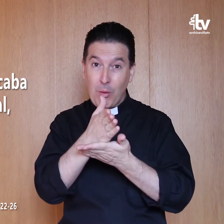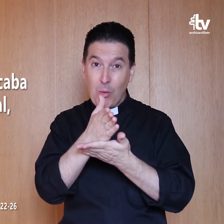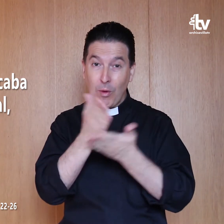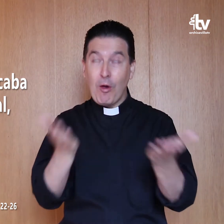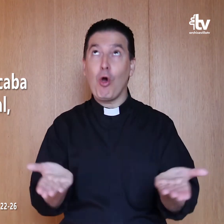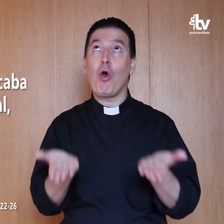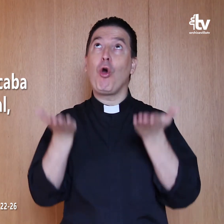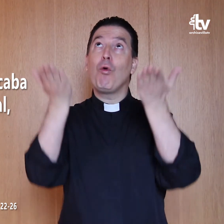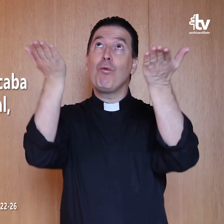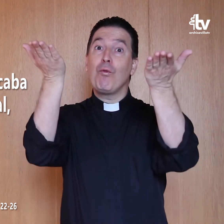Pascual,